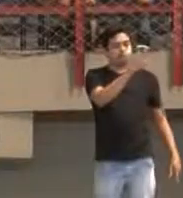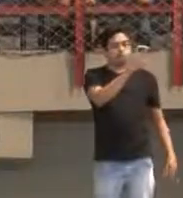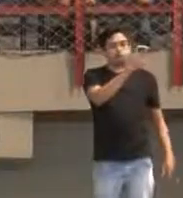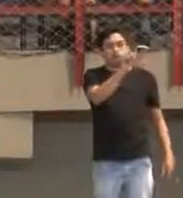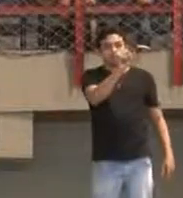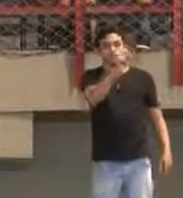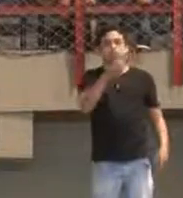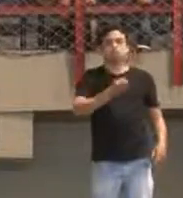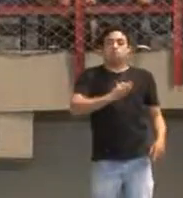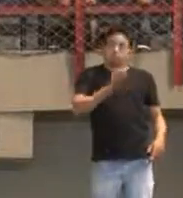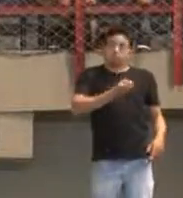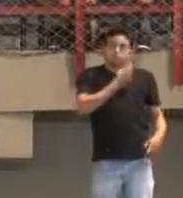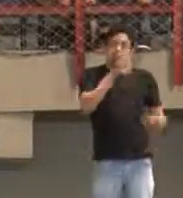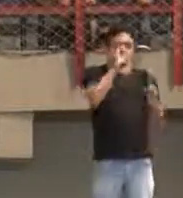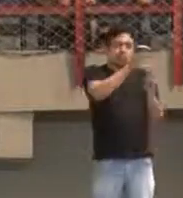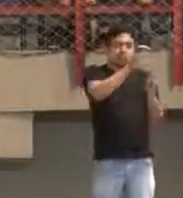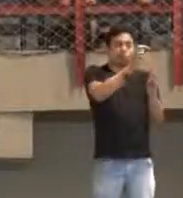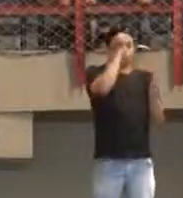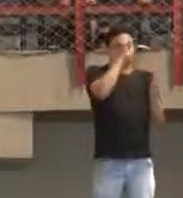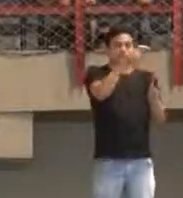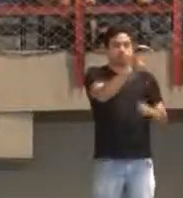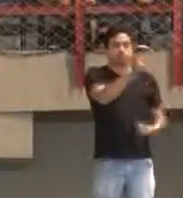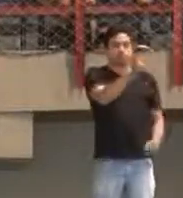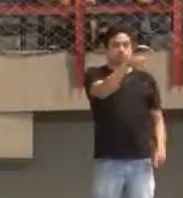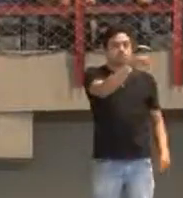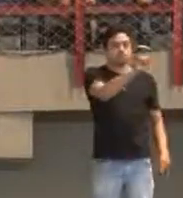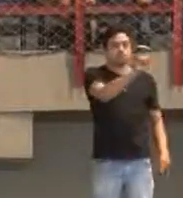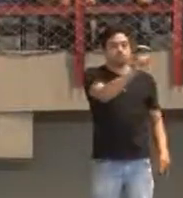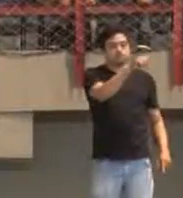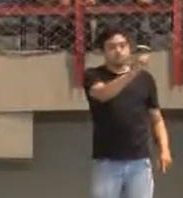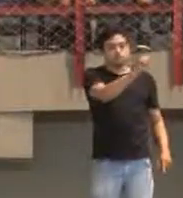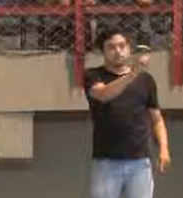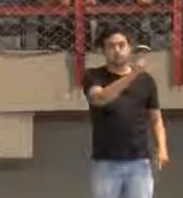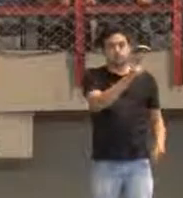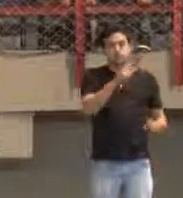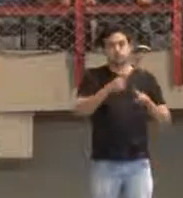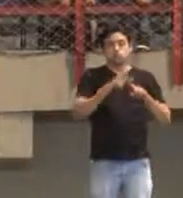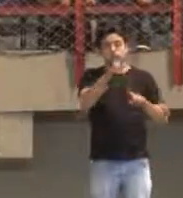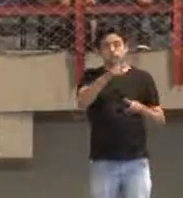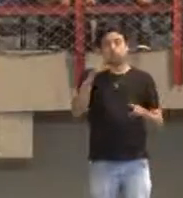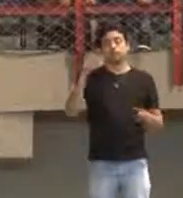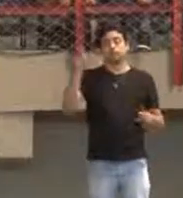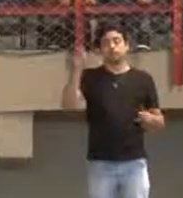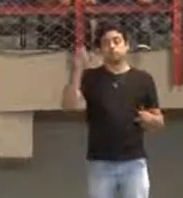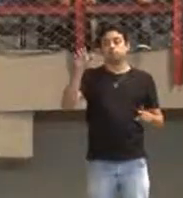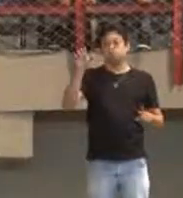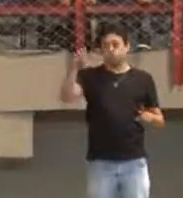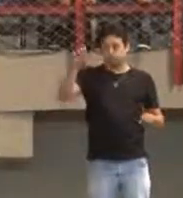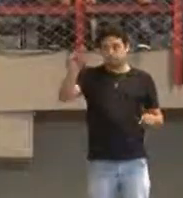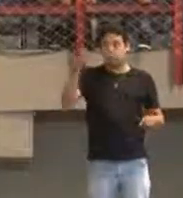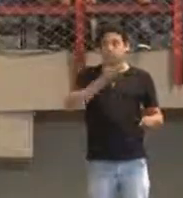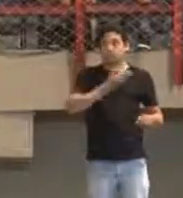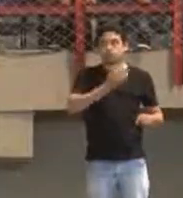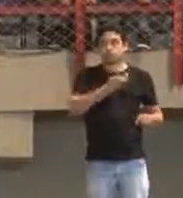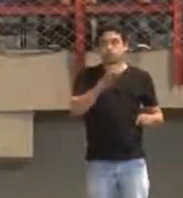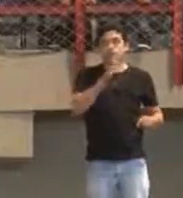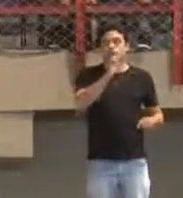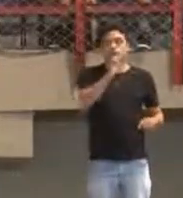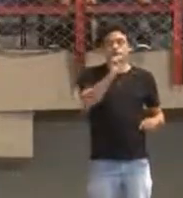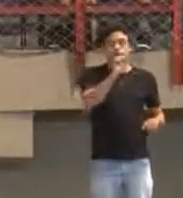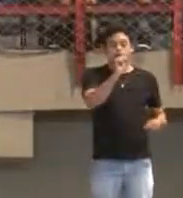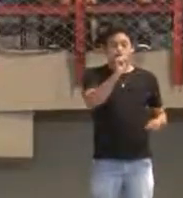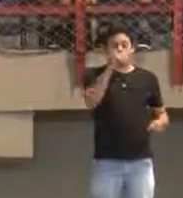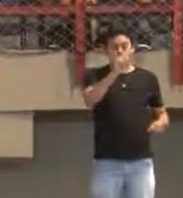parnasiana. Antero de Quental era o amigo do Eça de Queiroz, que é o grande nome do realismo português. Só que o Eça